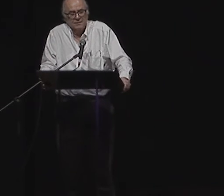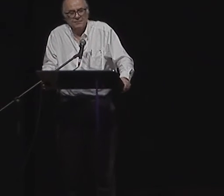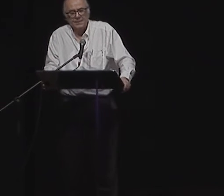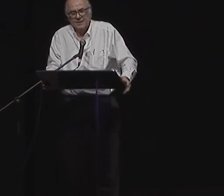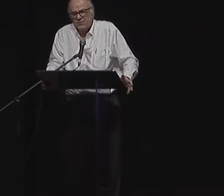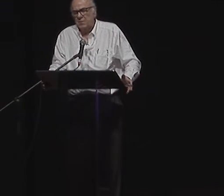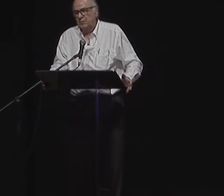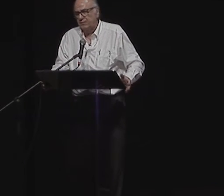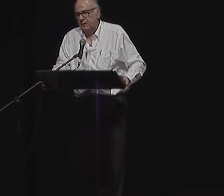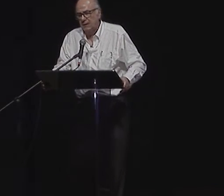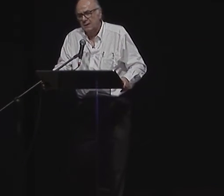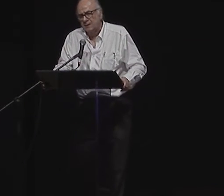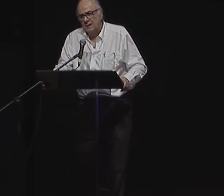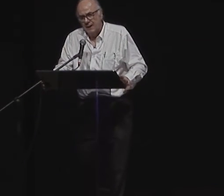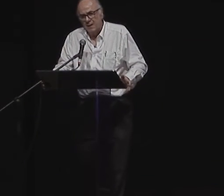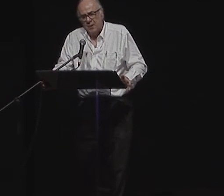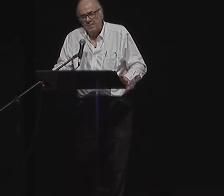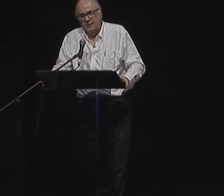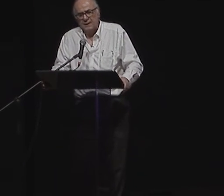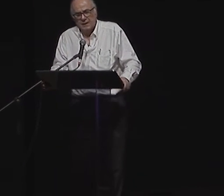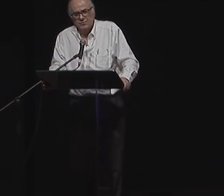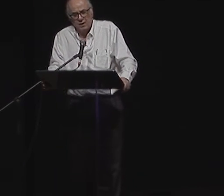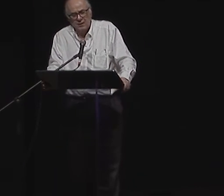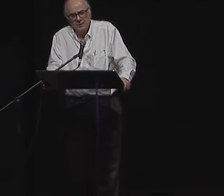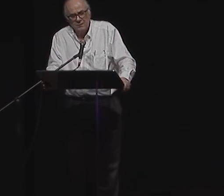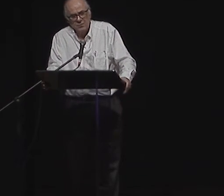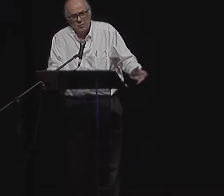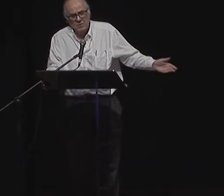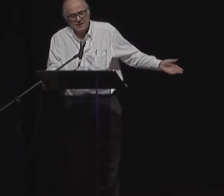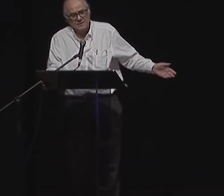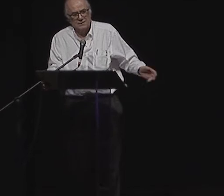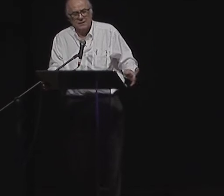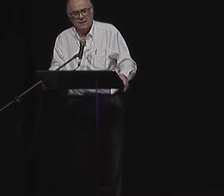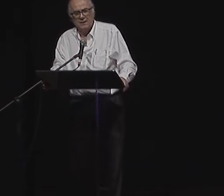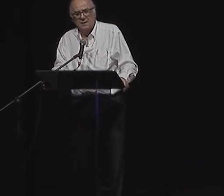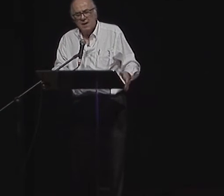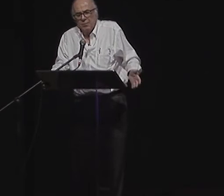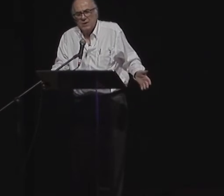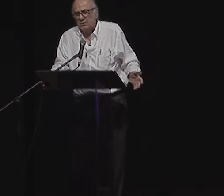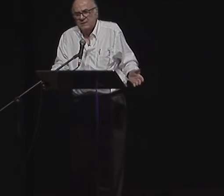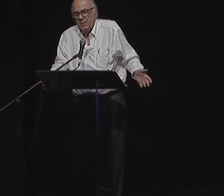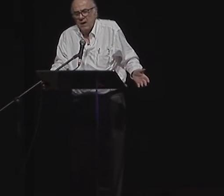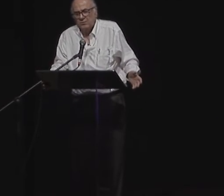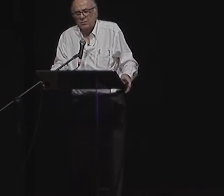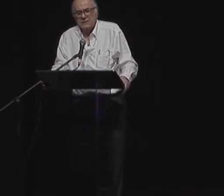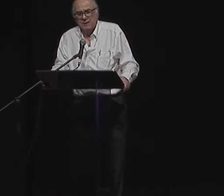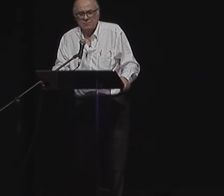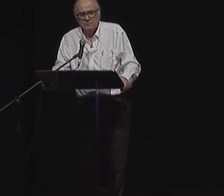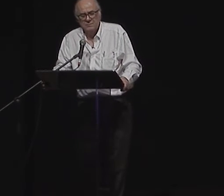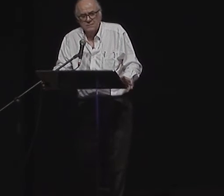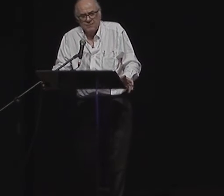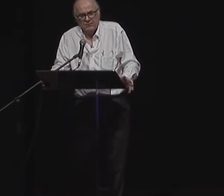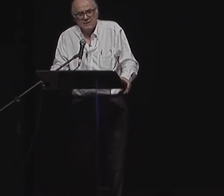de aula, transformando a vida, ela própria, na grande escola. O que o Moisés dizia: a boa educação é a